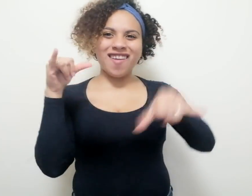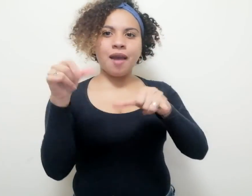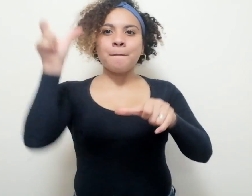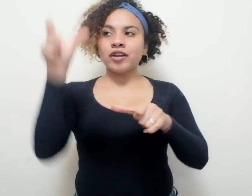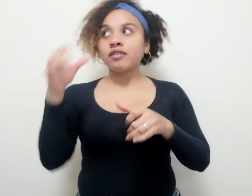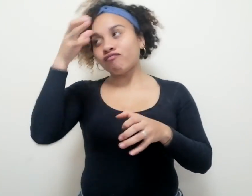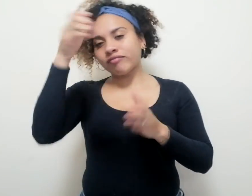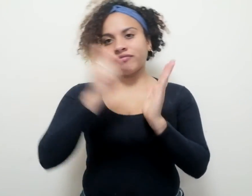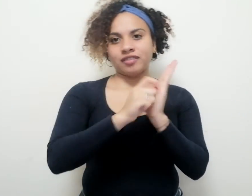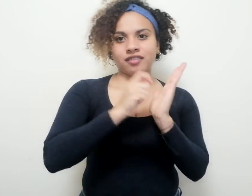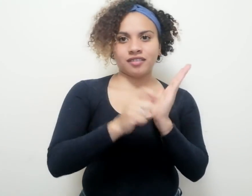escritores.